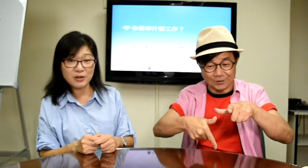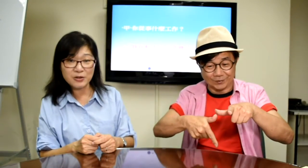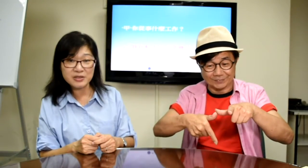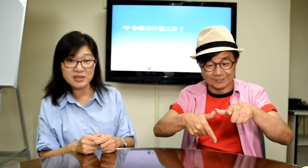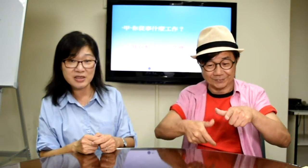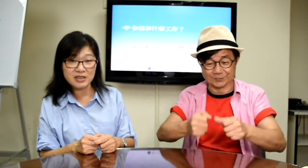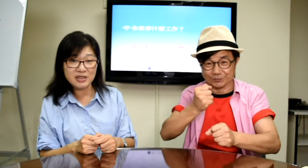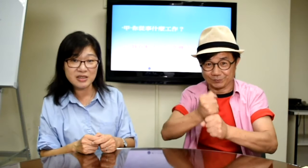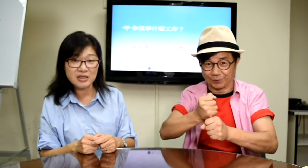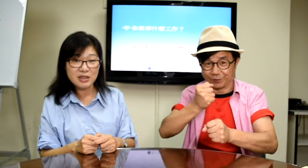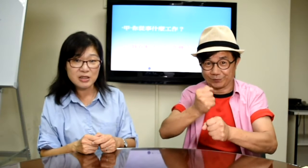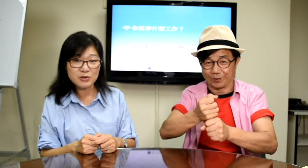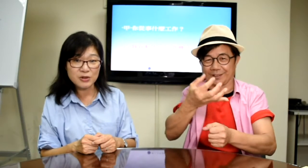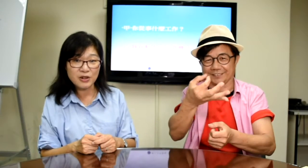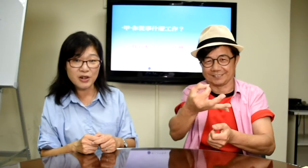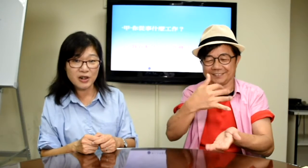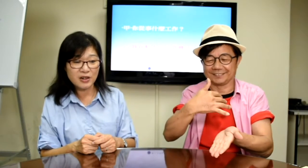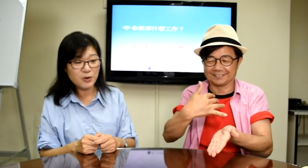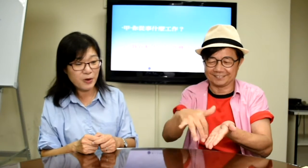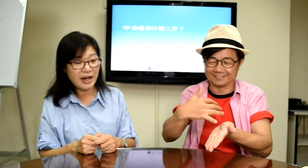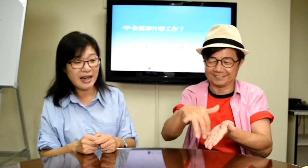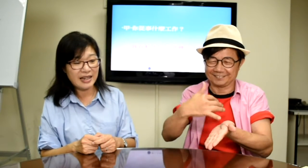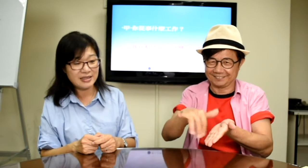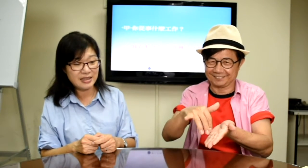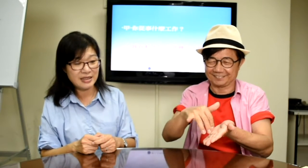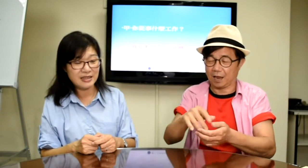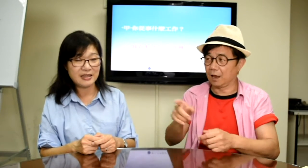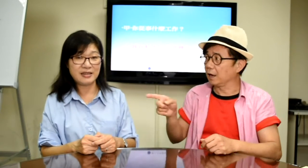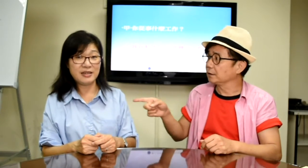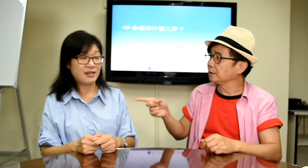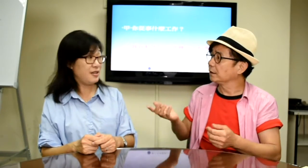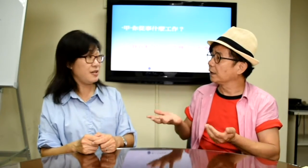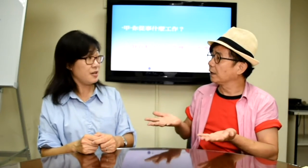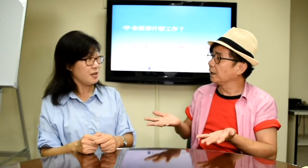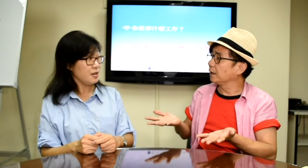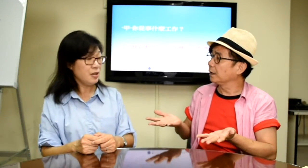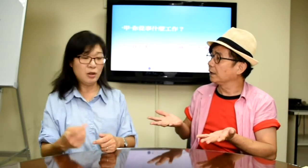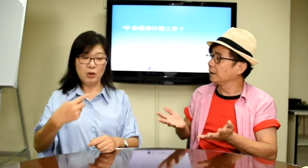公司做会计。你呢？